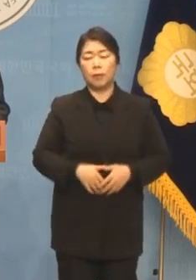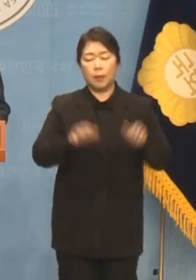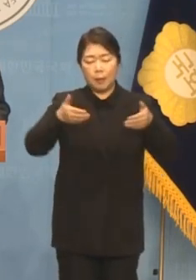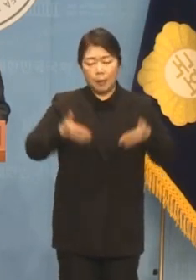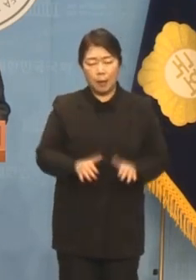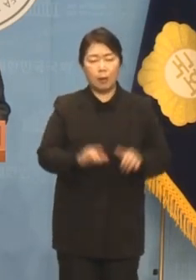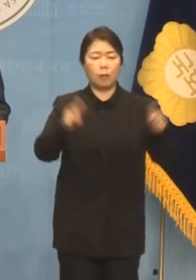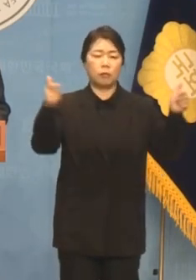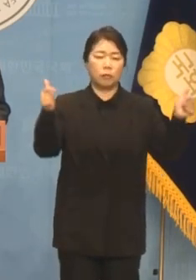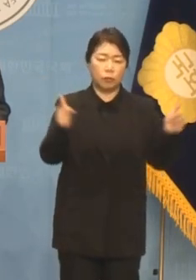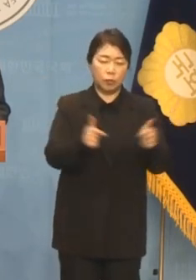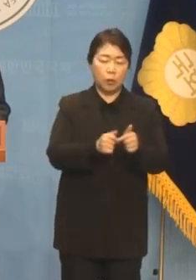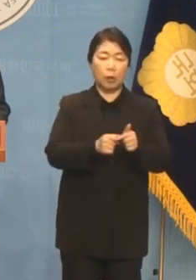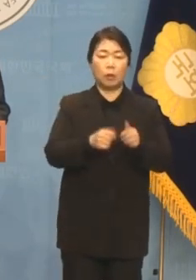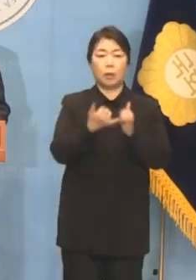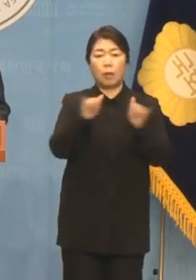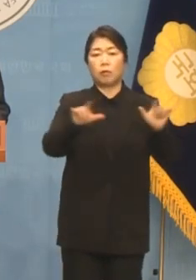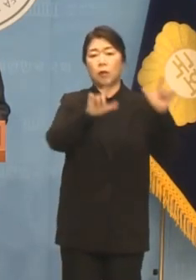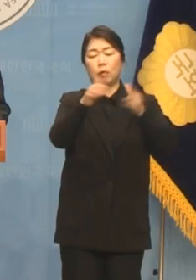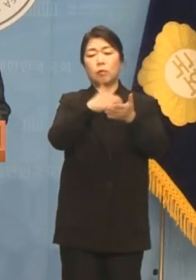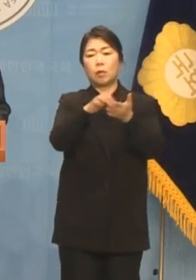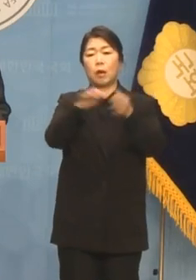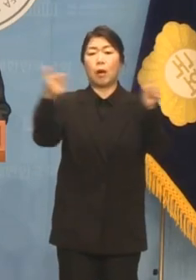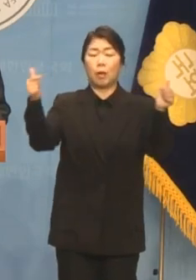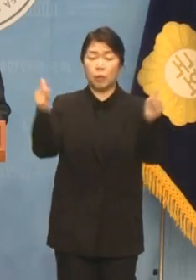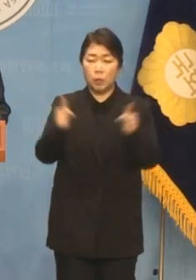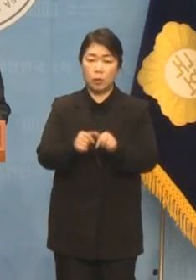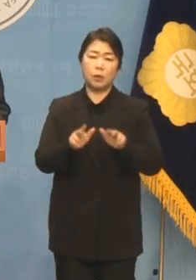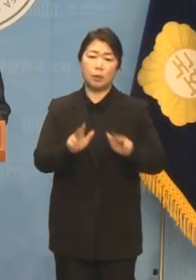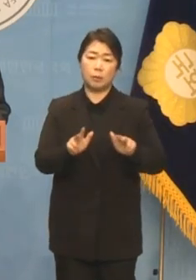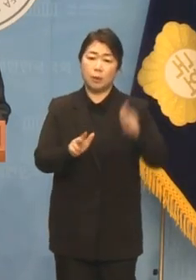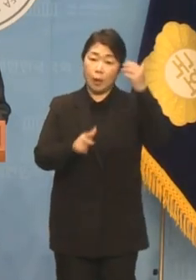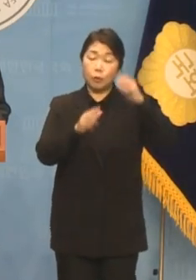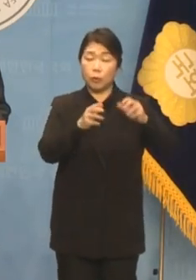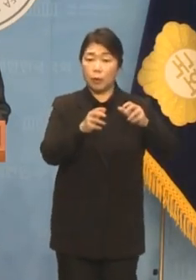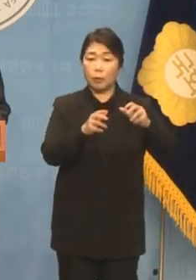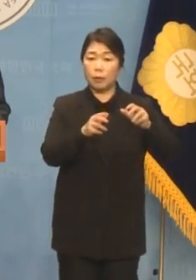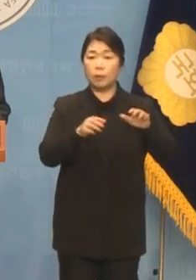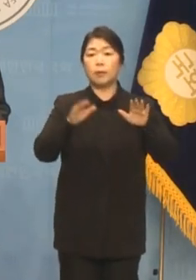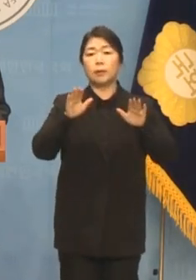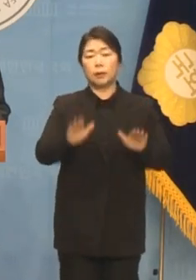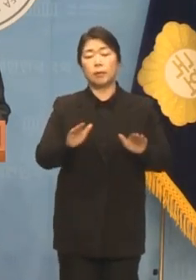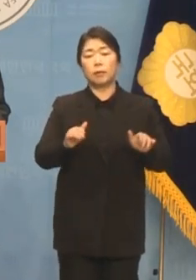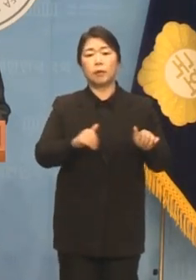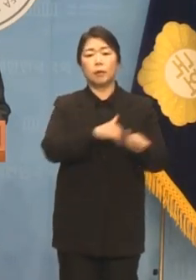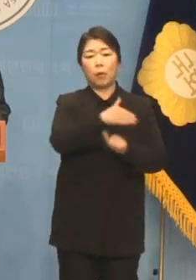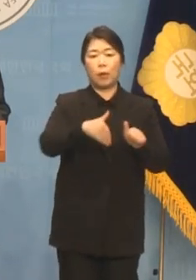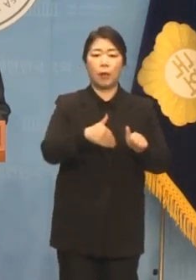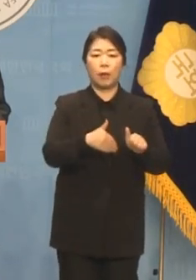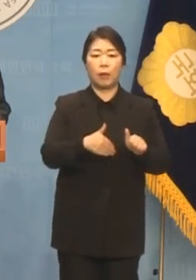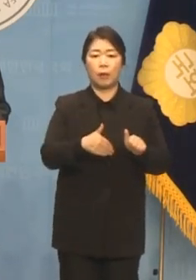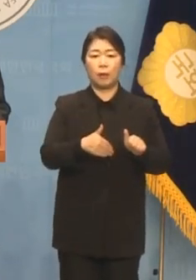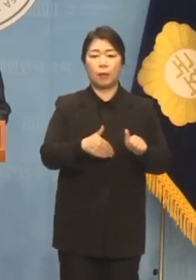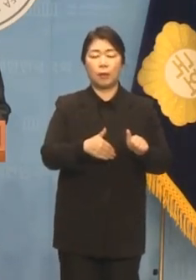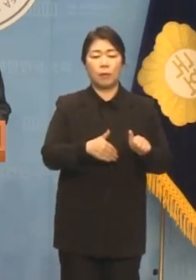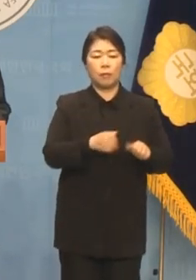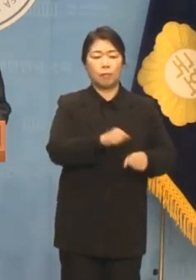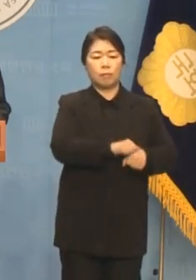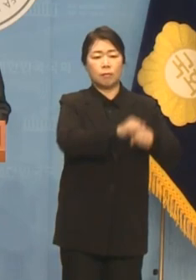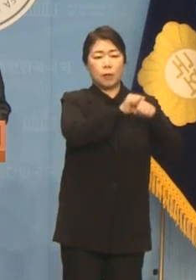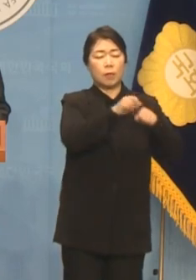저출생 인구 감소가 우려되는 우리나라에서 현재의 곡간을 허물어